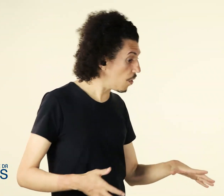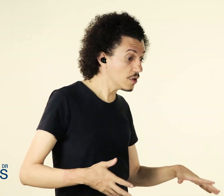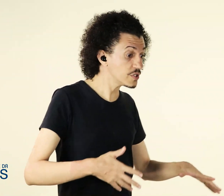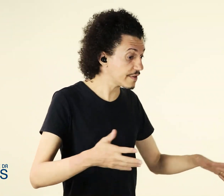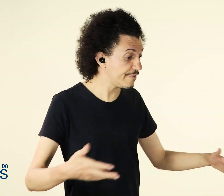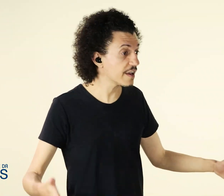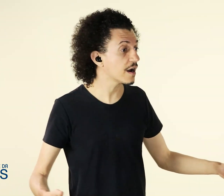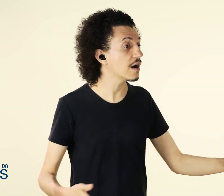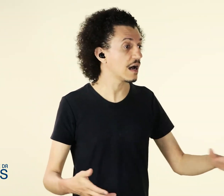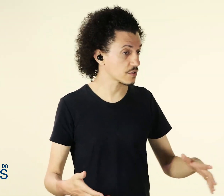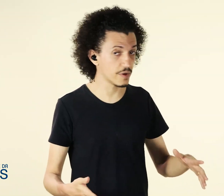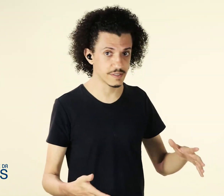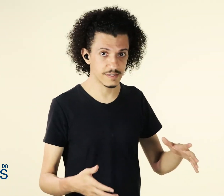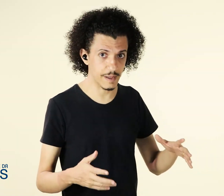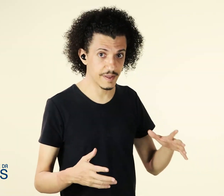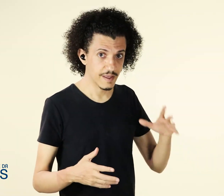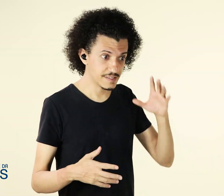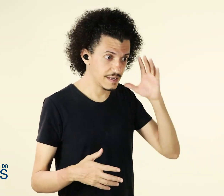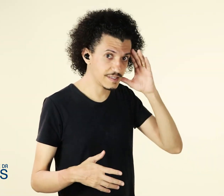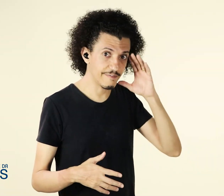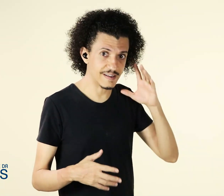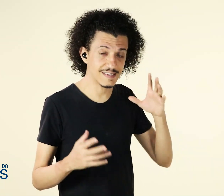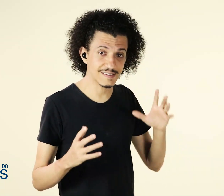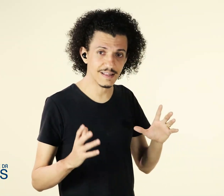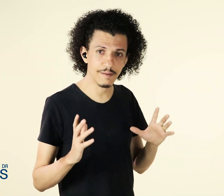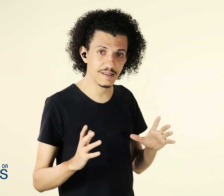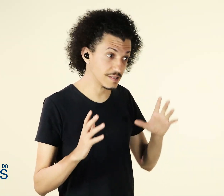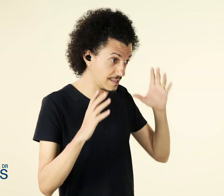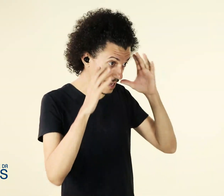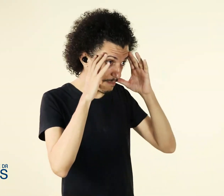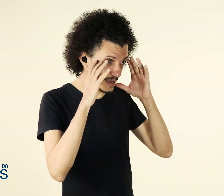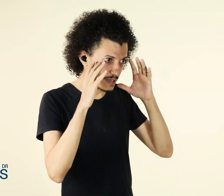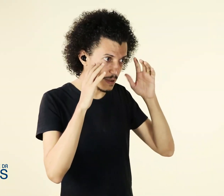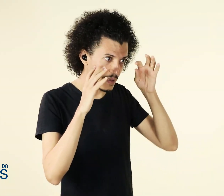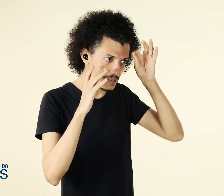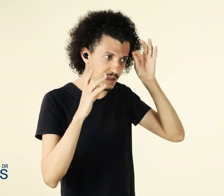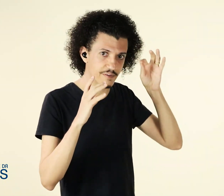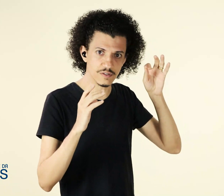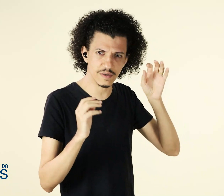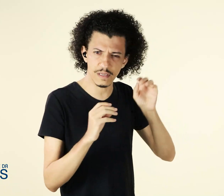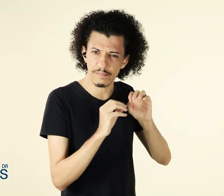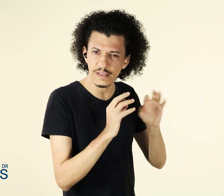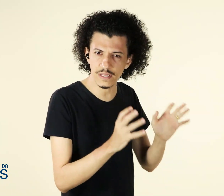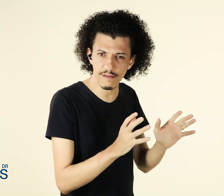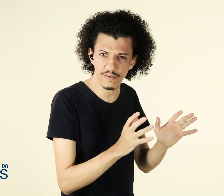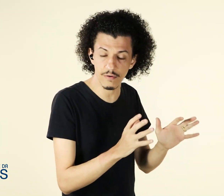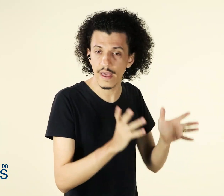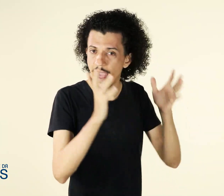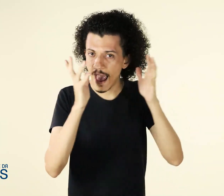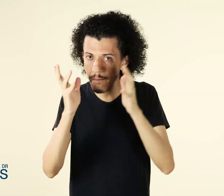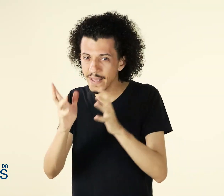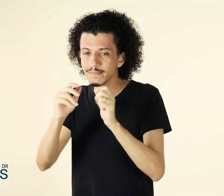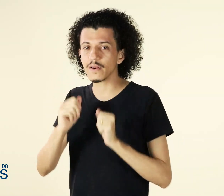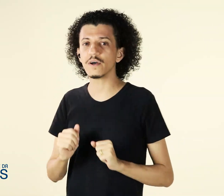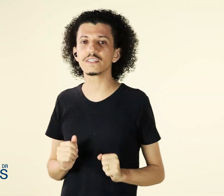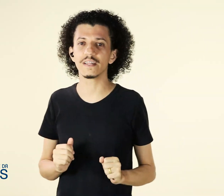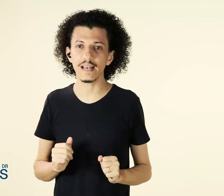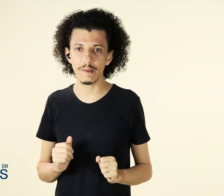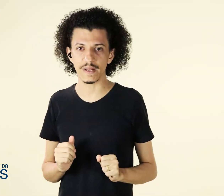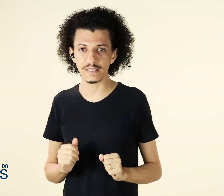onde que fica as coisas, sabe? Você faz exatamente assim, você abaixa a cabeça e levanta a sobrancelha bem de levinho. É a mesma lógica na Libras.